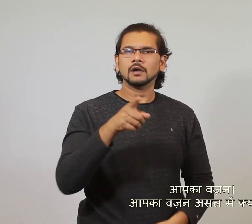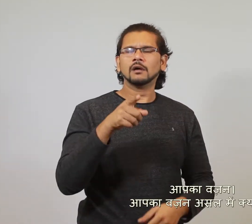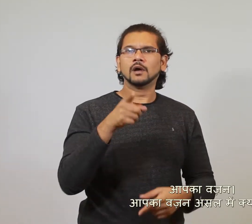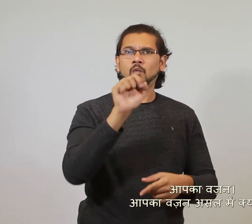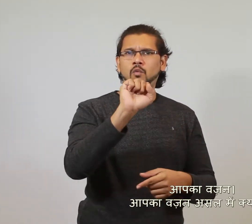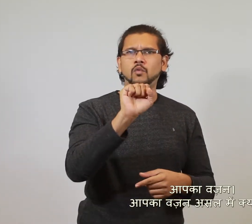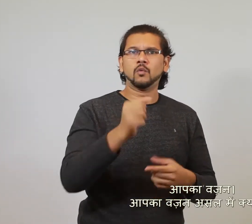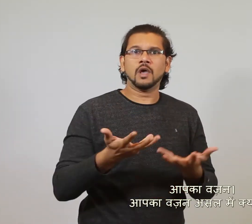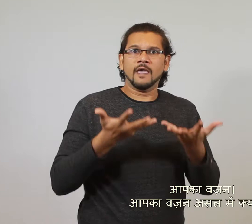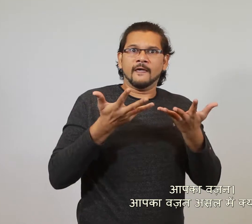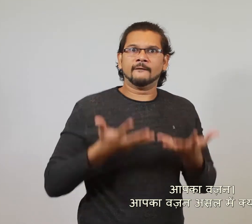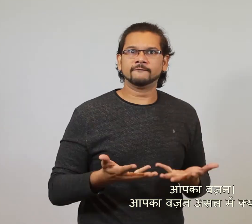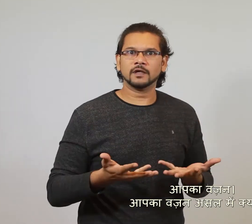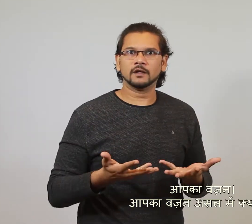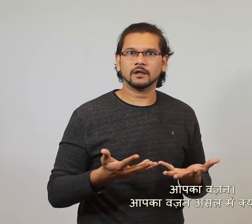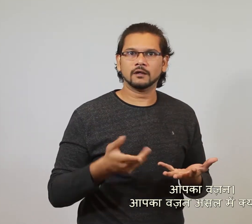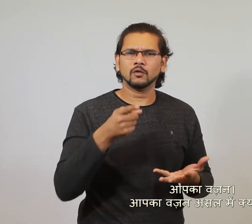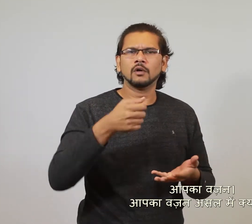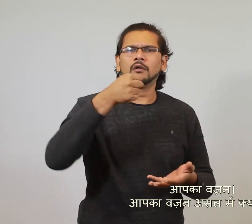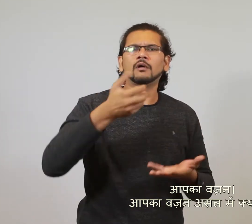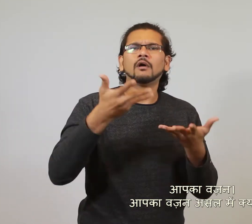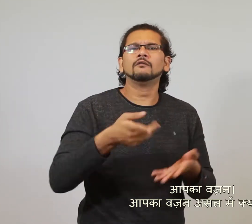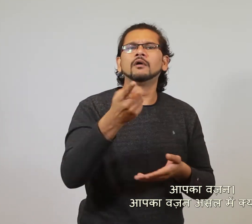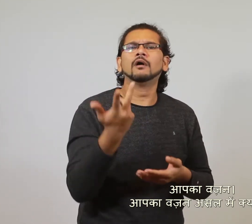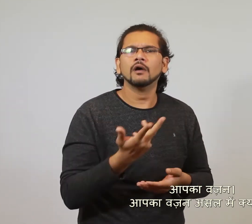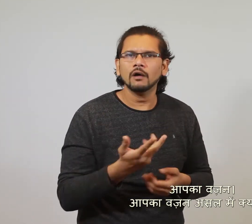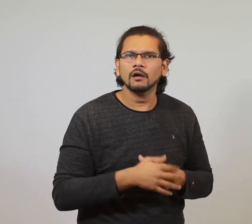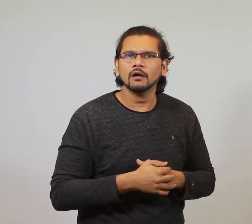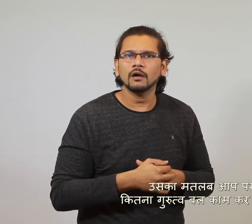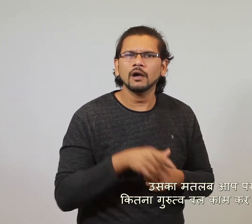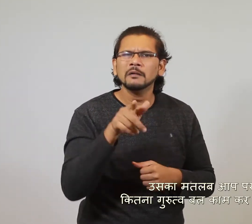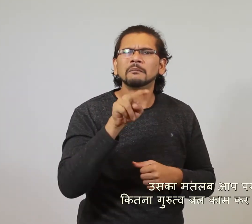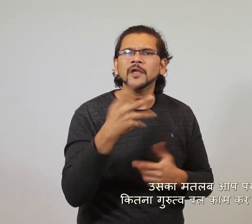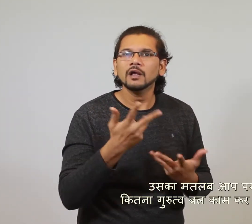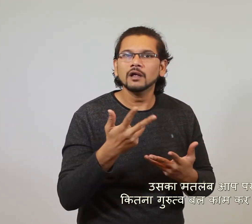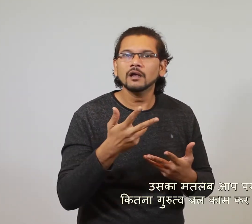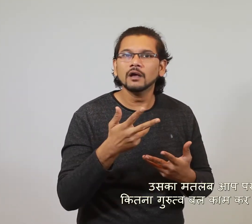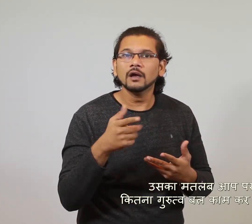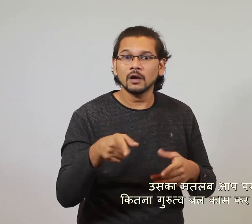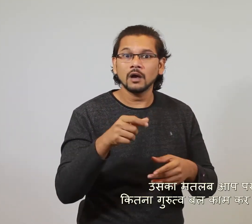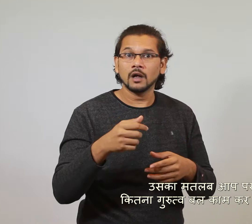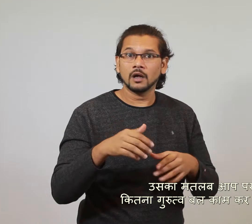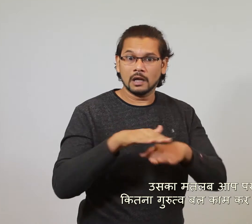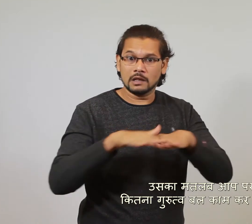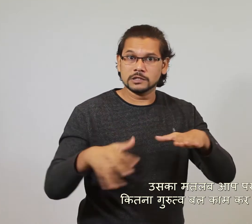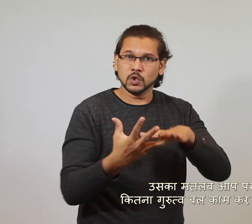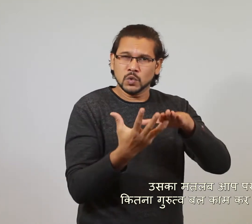आपका वजन आपका वजन असल में क्या है? इसका मतलब आप पर कितना